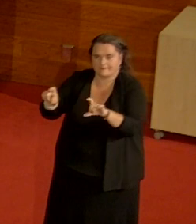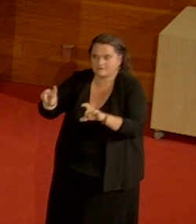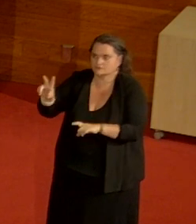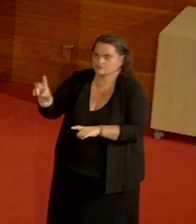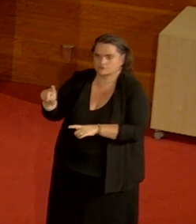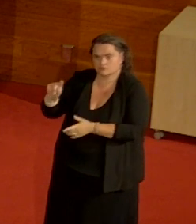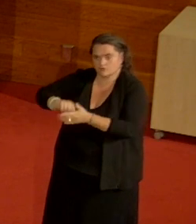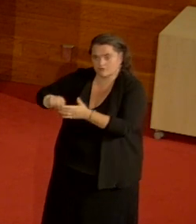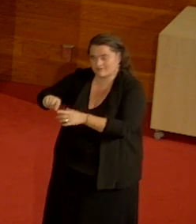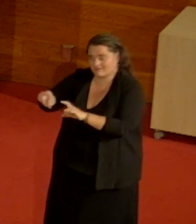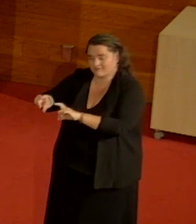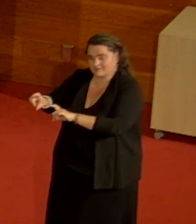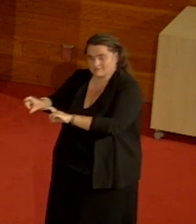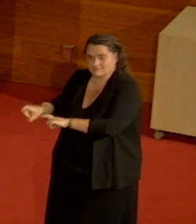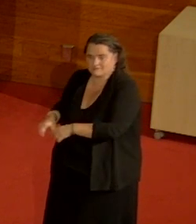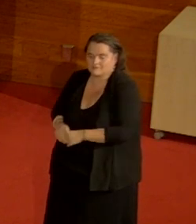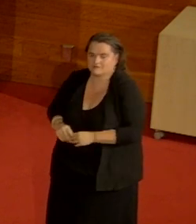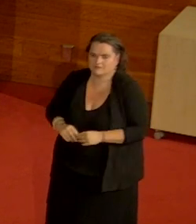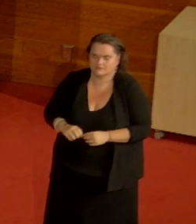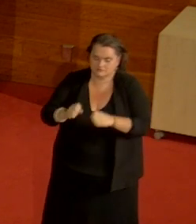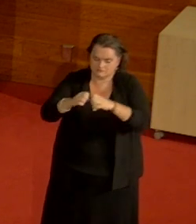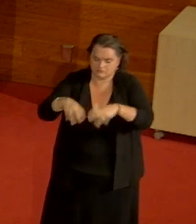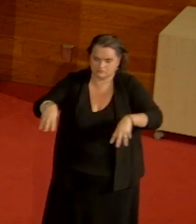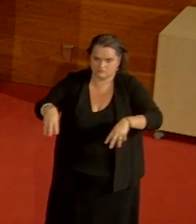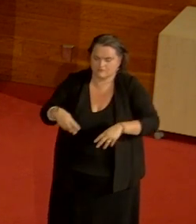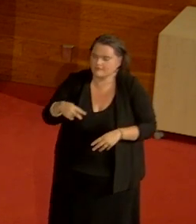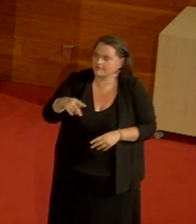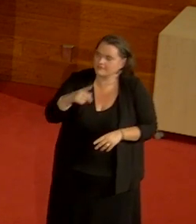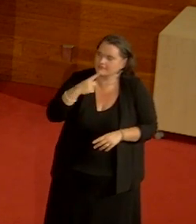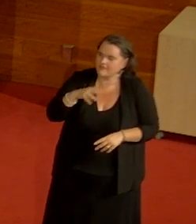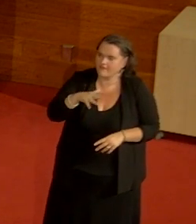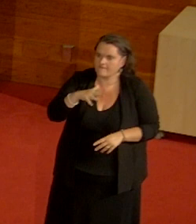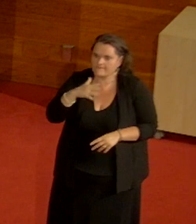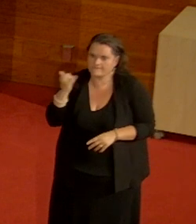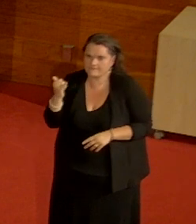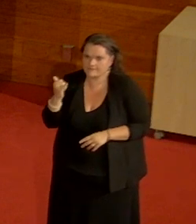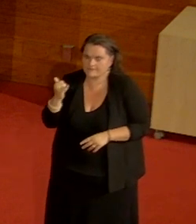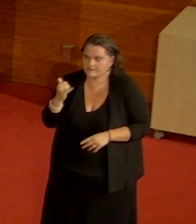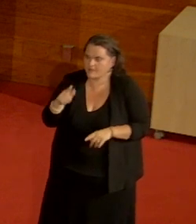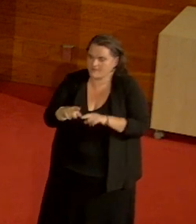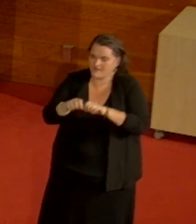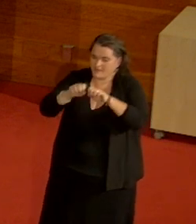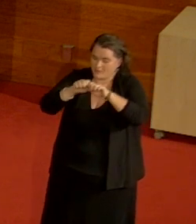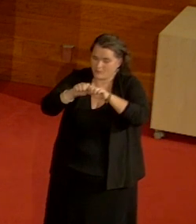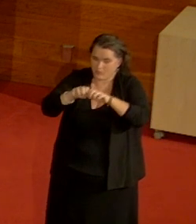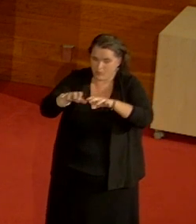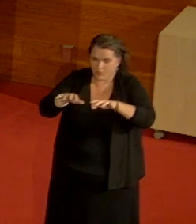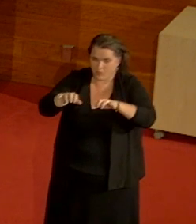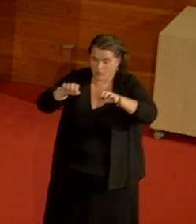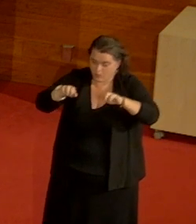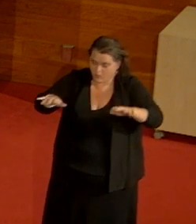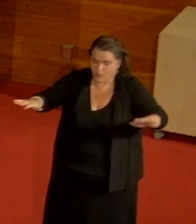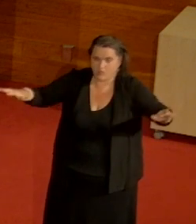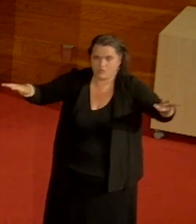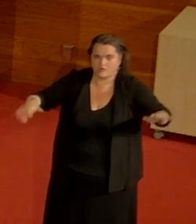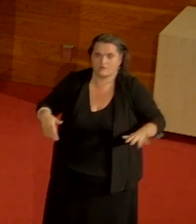que entienden que bajo el criterio de eficacia y de y de llegar a más eh van a